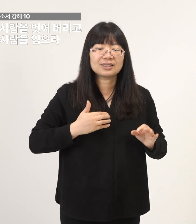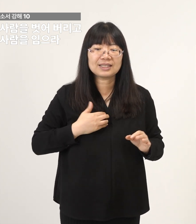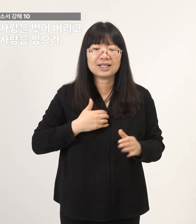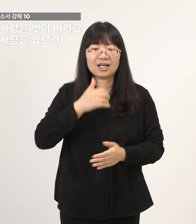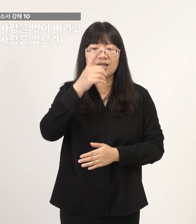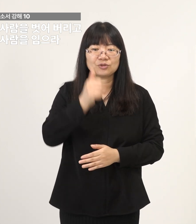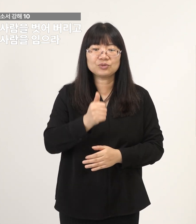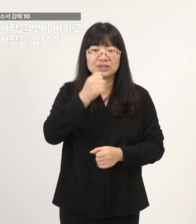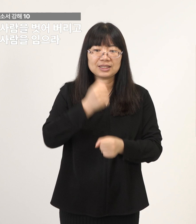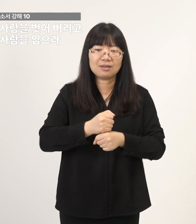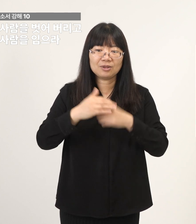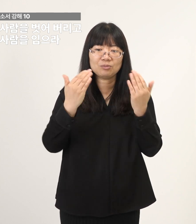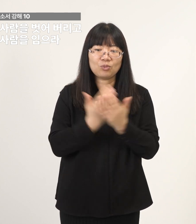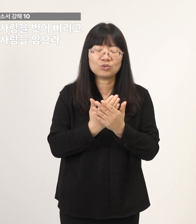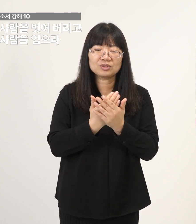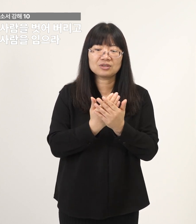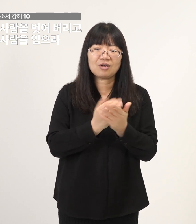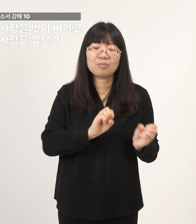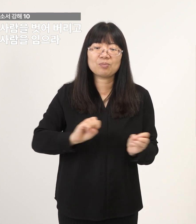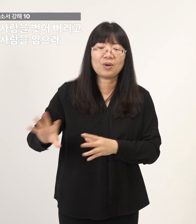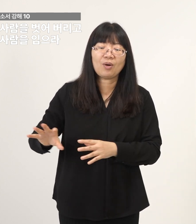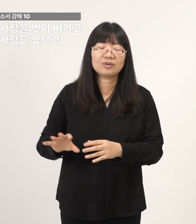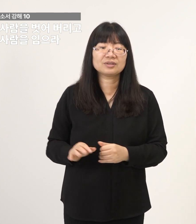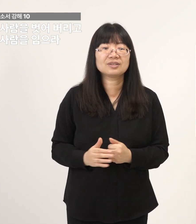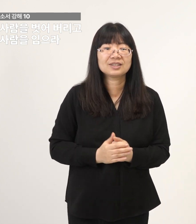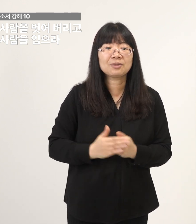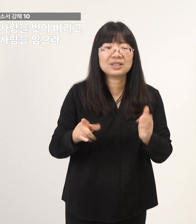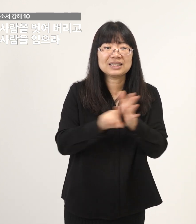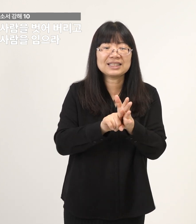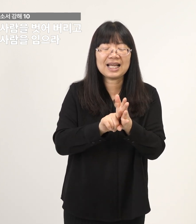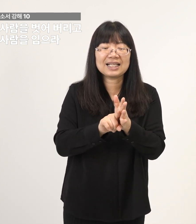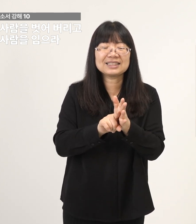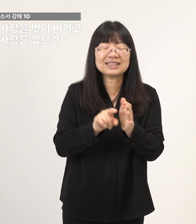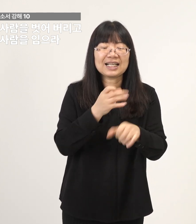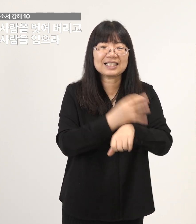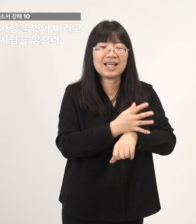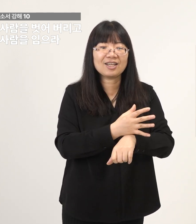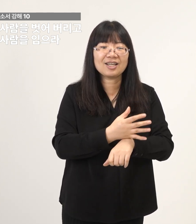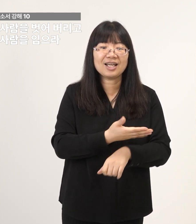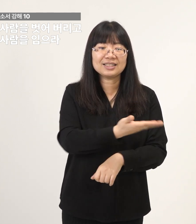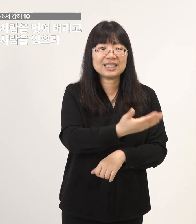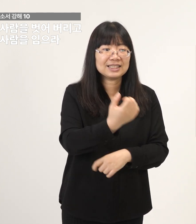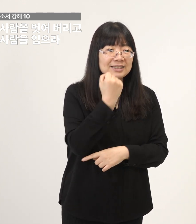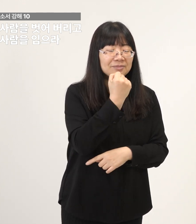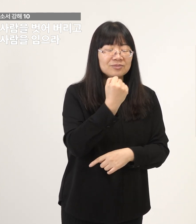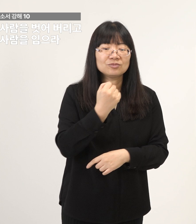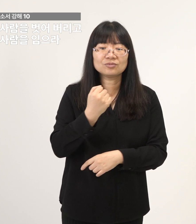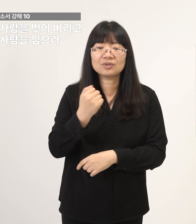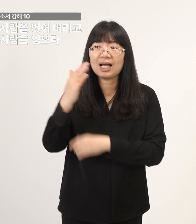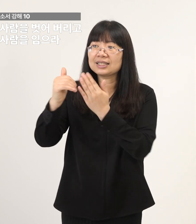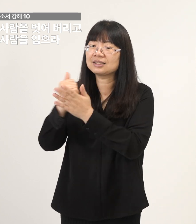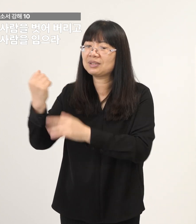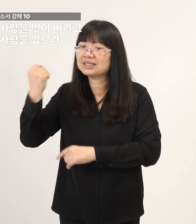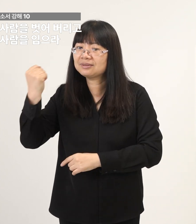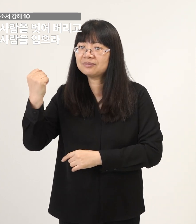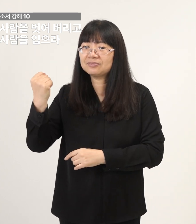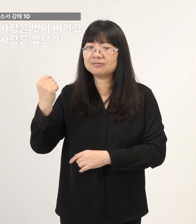신앙은 간단해요. 너 네 힘으로 살래? 내 힘으로 살래? 누구 힘으로 사는 게 이득이 클까요?